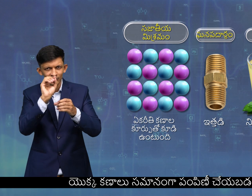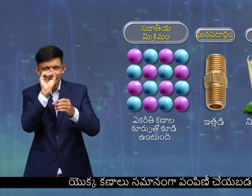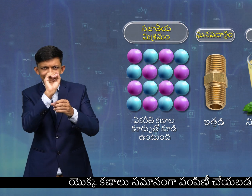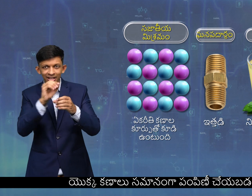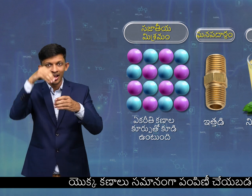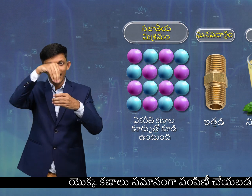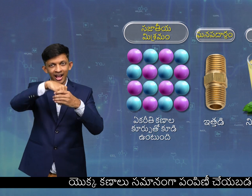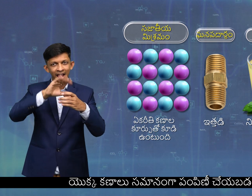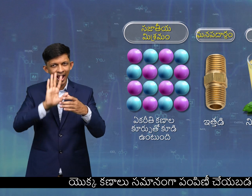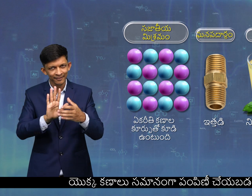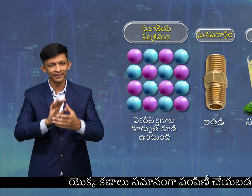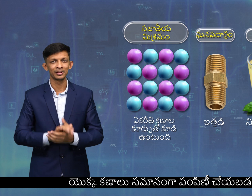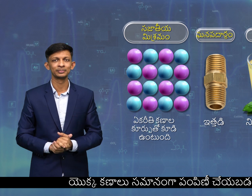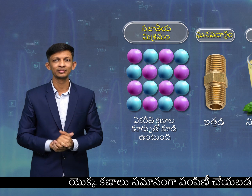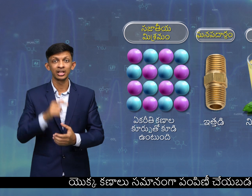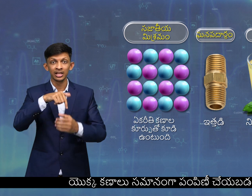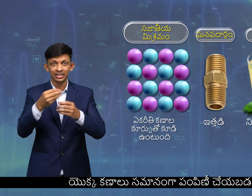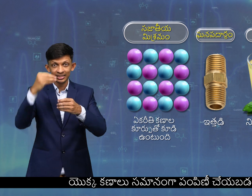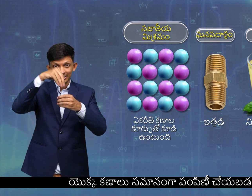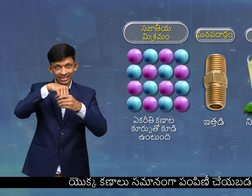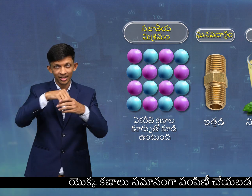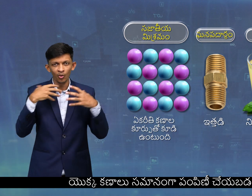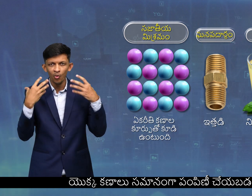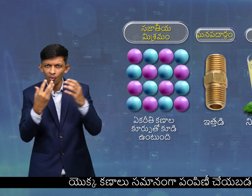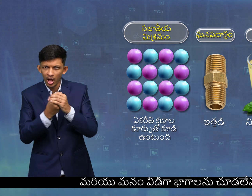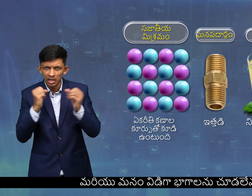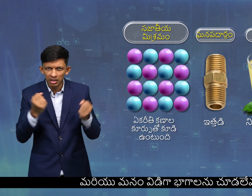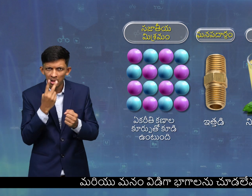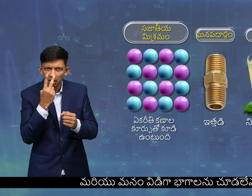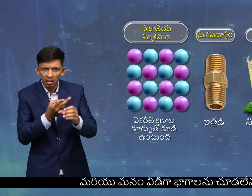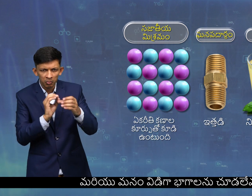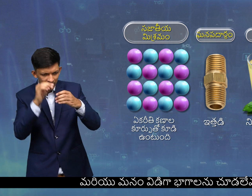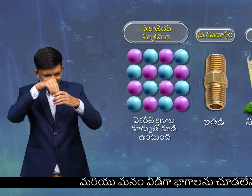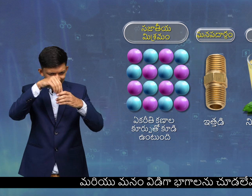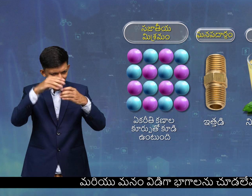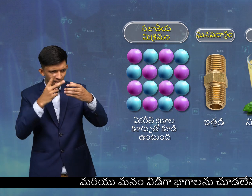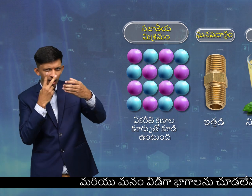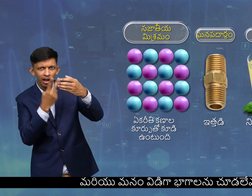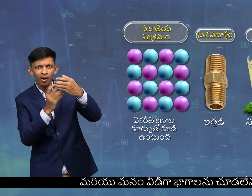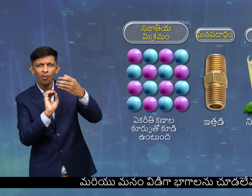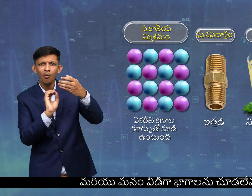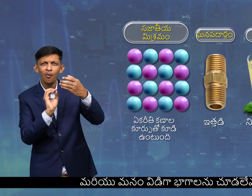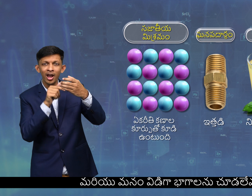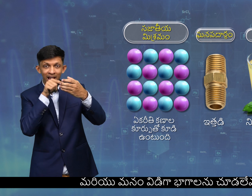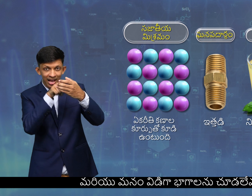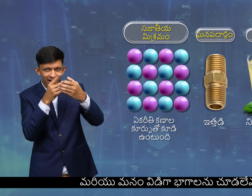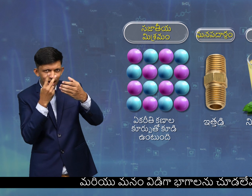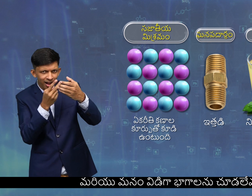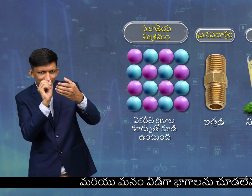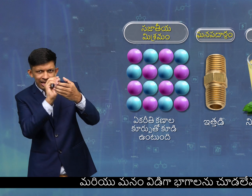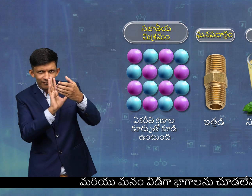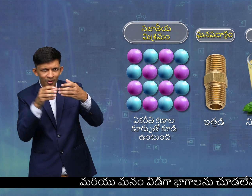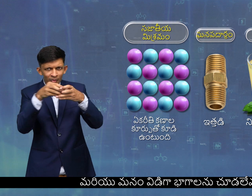ఉప్పు యొక్క కణాలు సమానంగా పంపిణీ చేయబడతాయి మరియు మనం విడిగా భాగాలను చూడలేము.